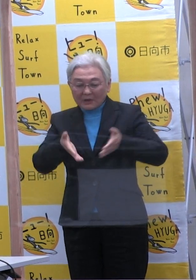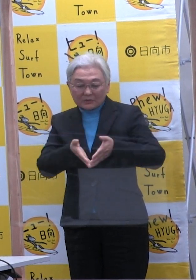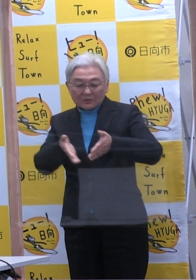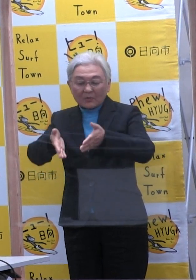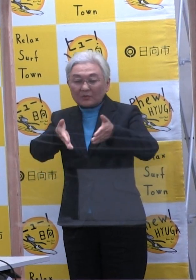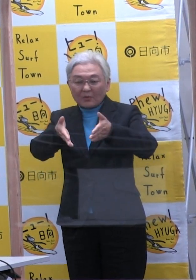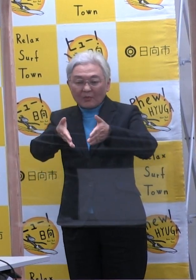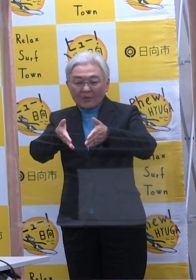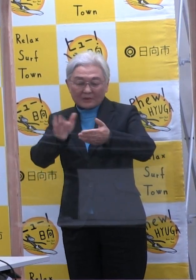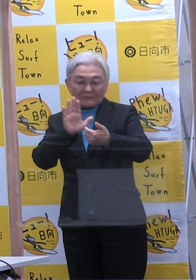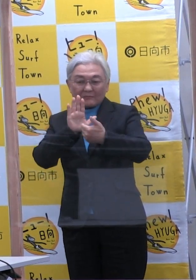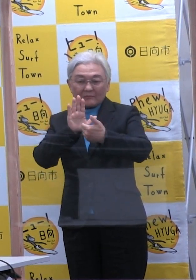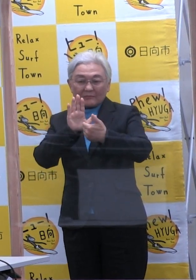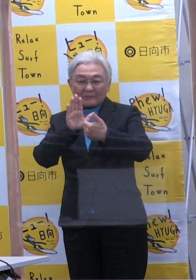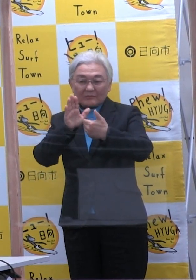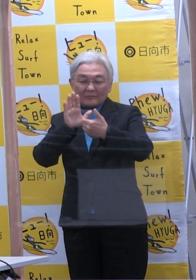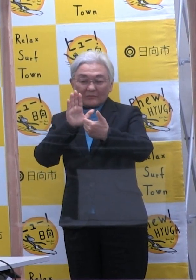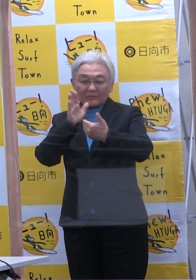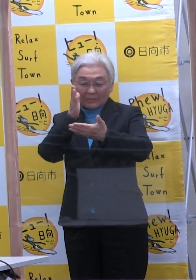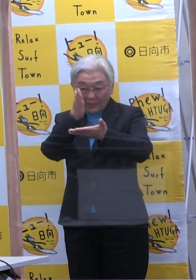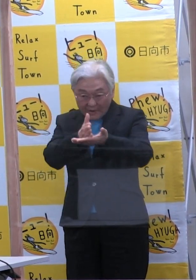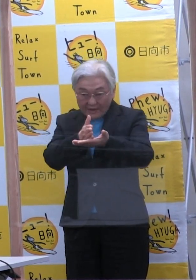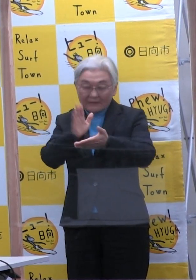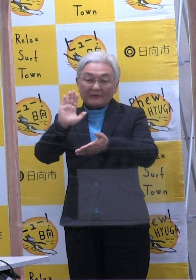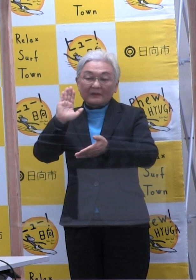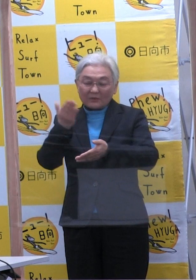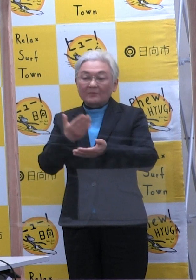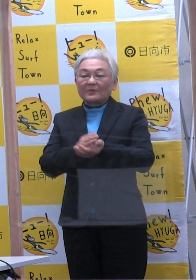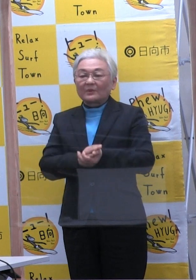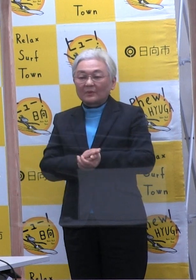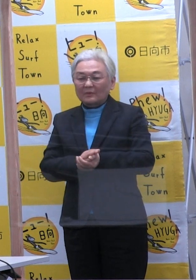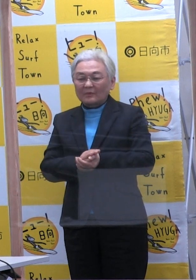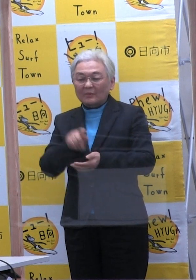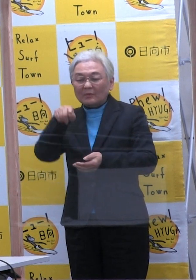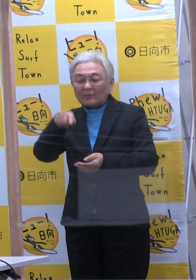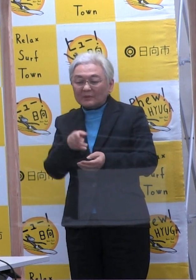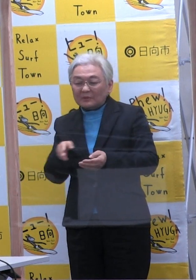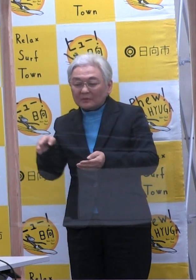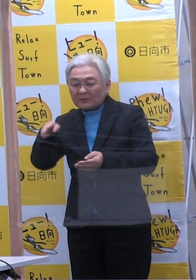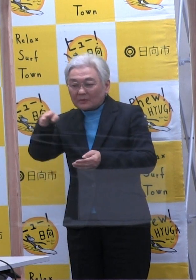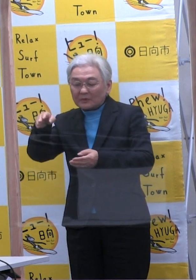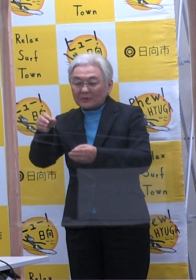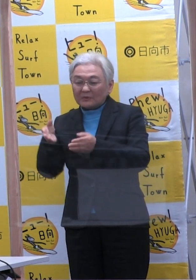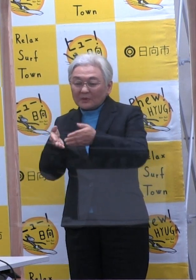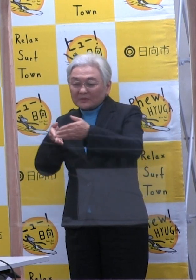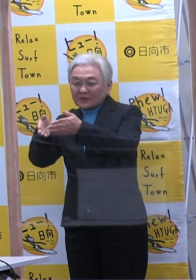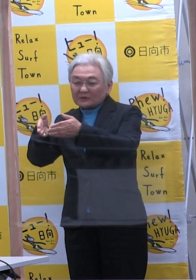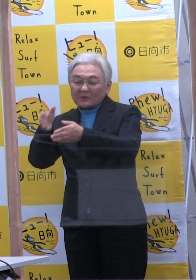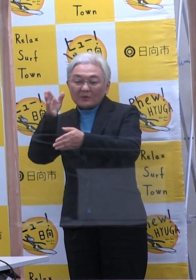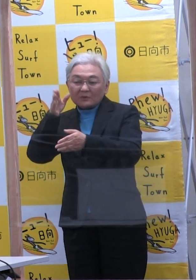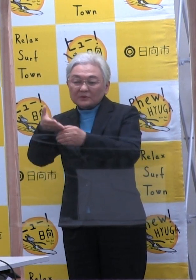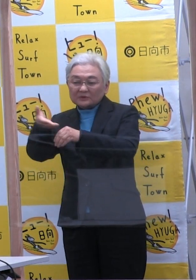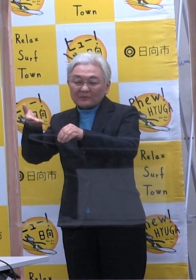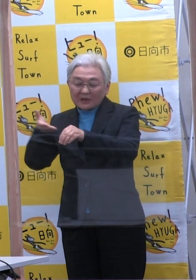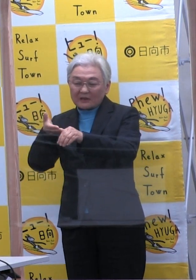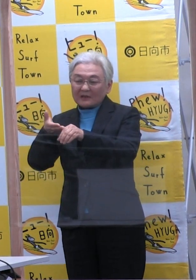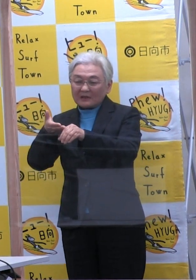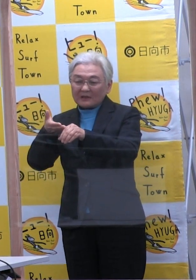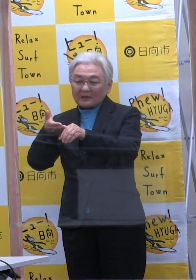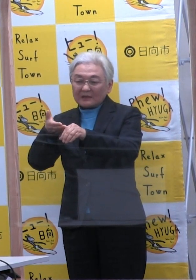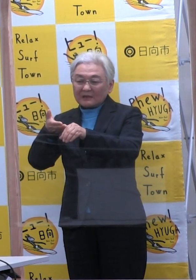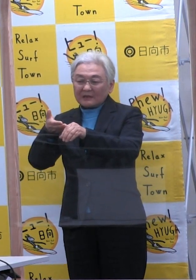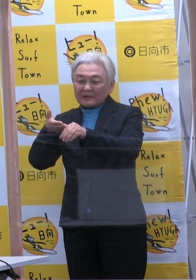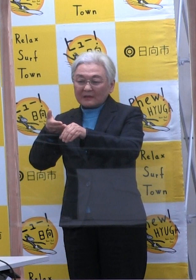道は全面通行止めとしていますが、同所の日向岬太島灯台へは馬ヶ